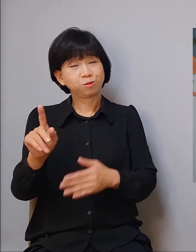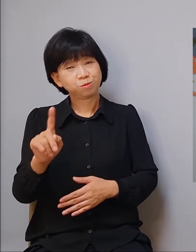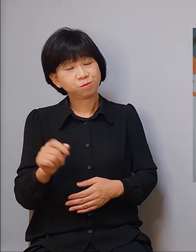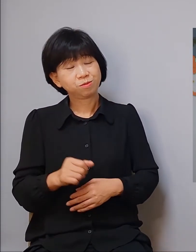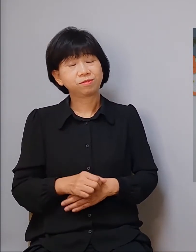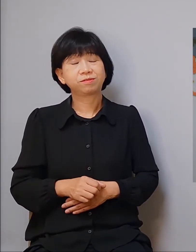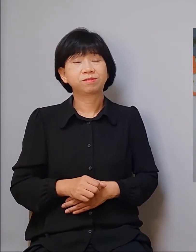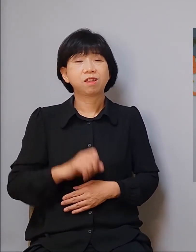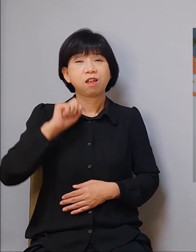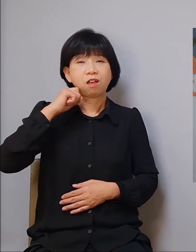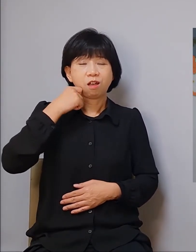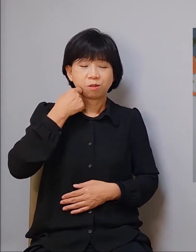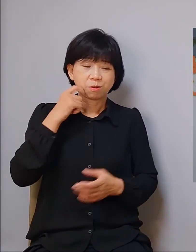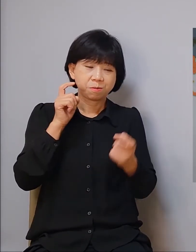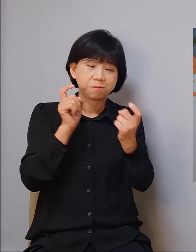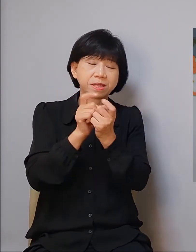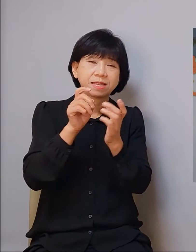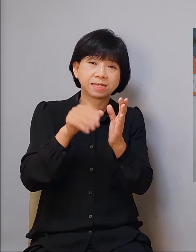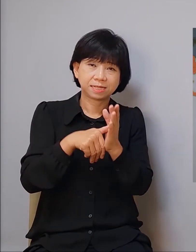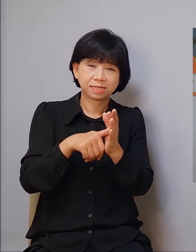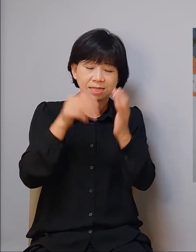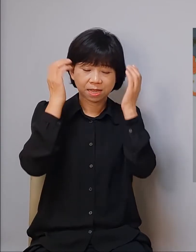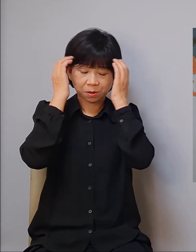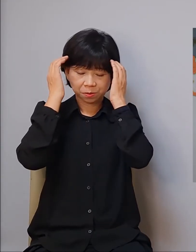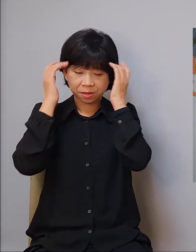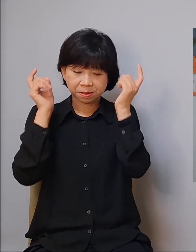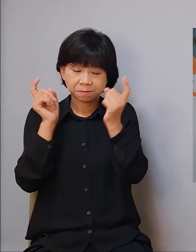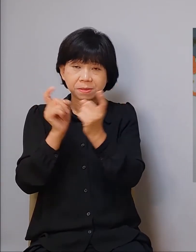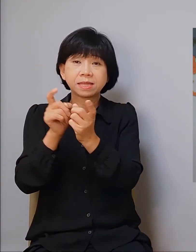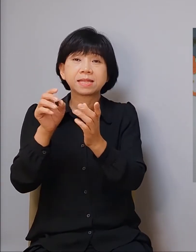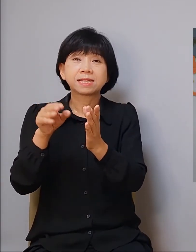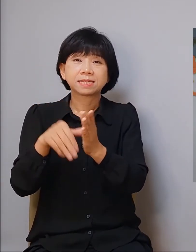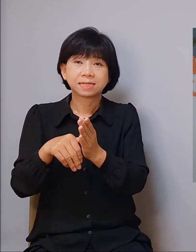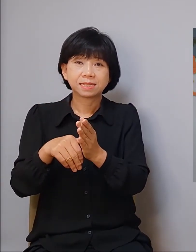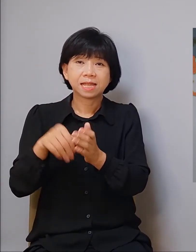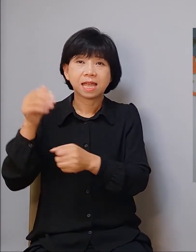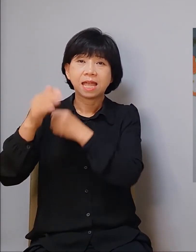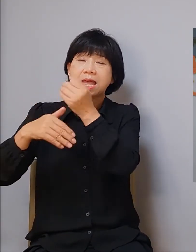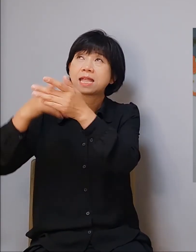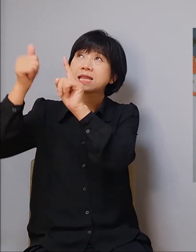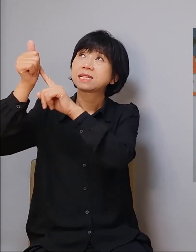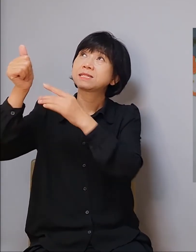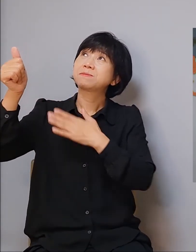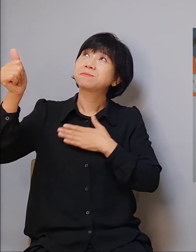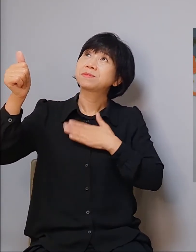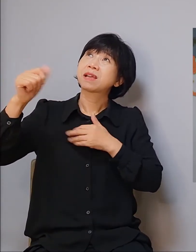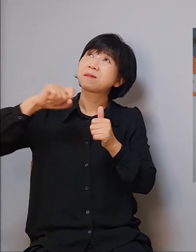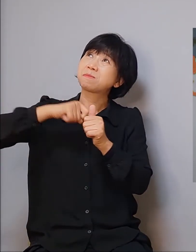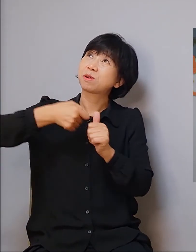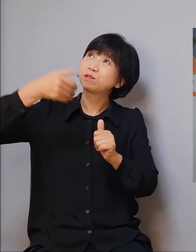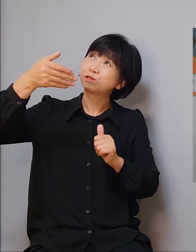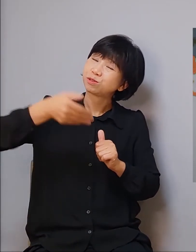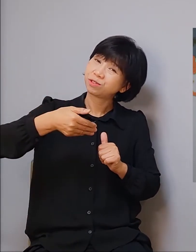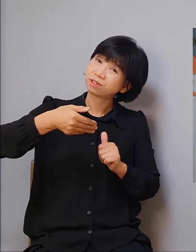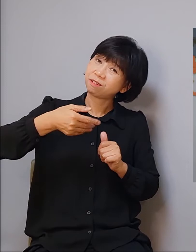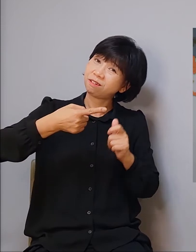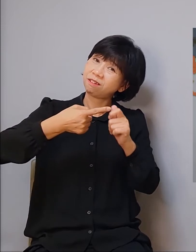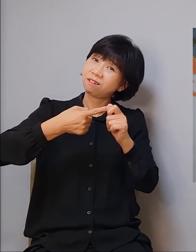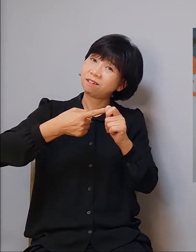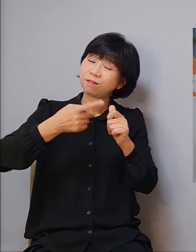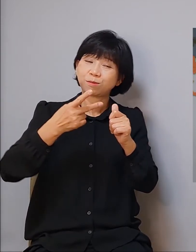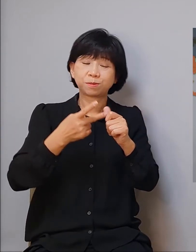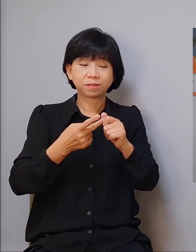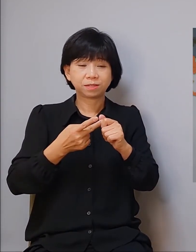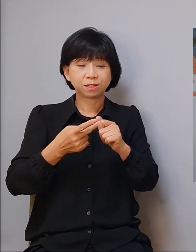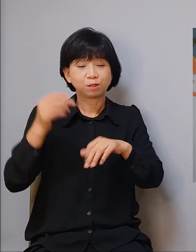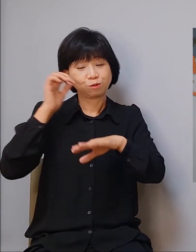죄에 대한 하나님의 징계인지 아니면 장차 우리가 하나님께 쓰임받기 위해 준비되고 있는